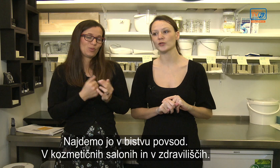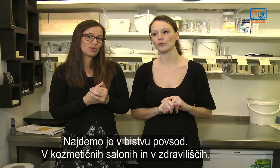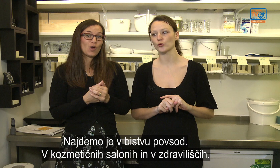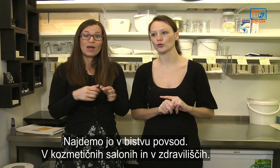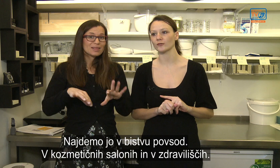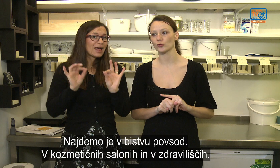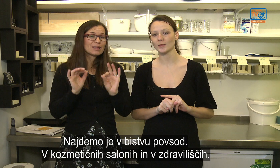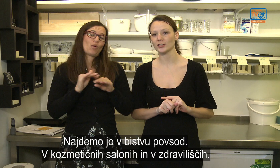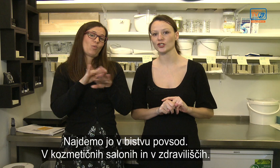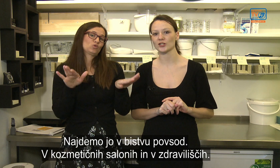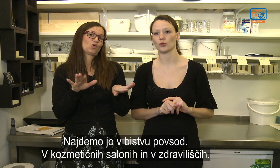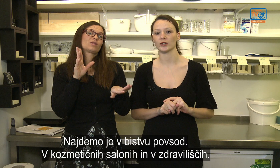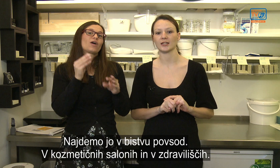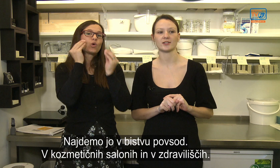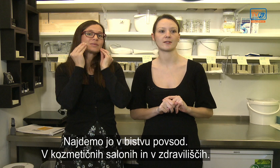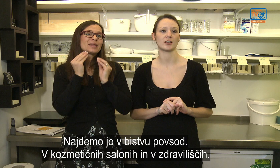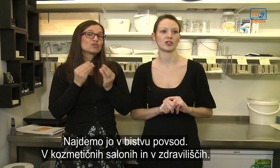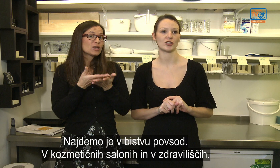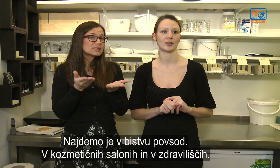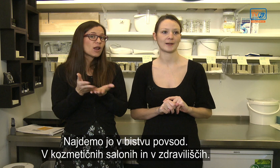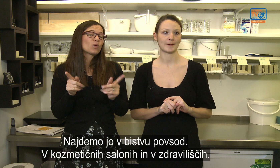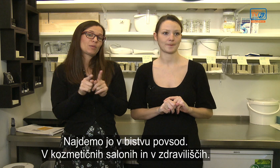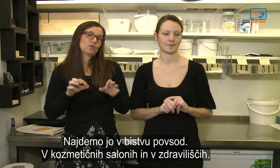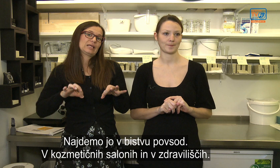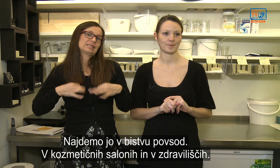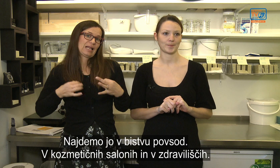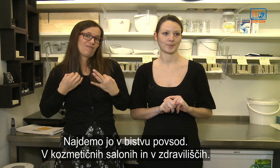bistvu povsod, v kozmetičnih salonih in v zdraviliščih.